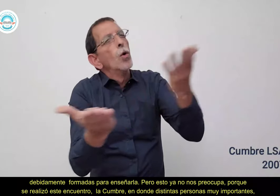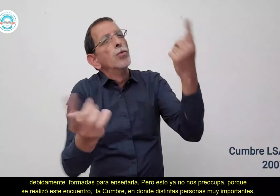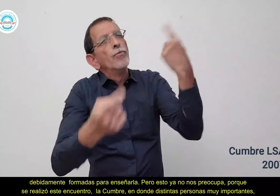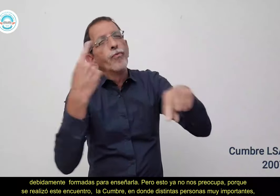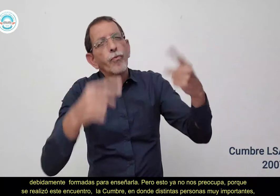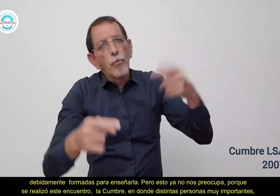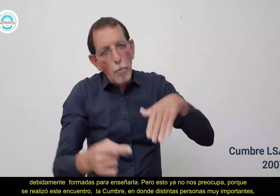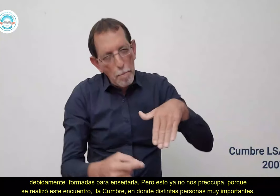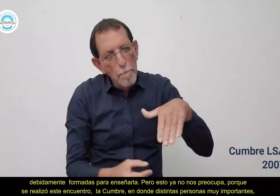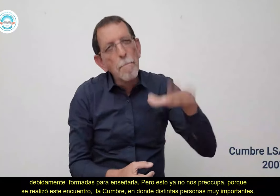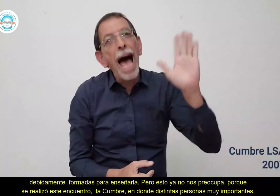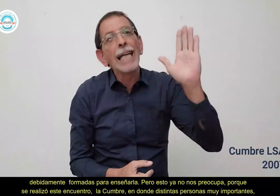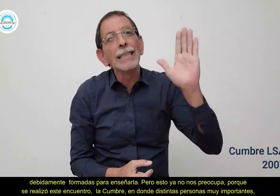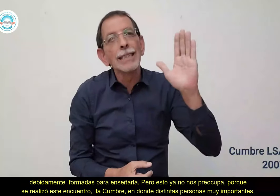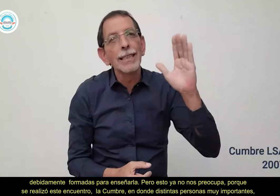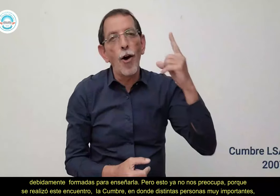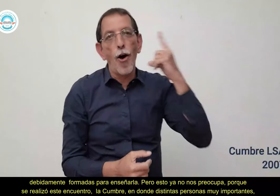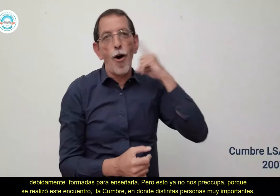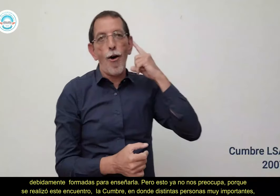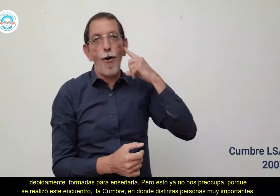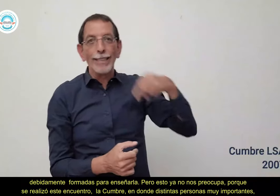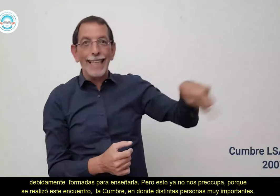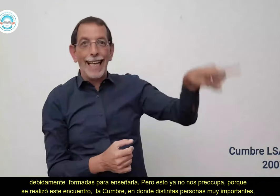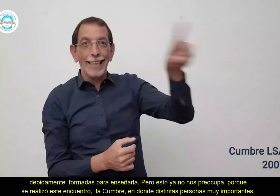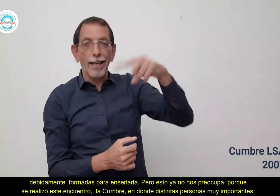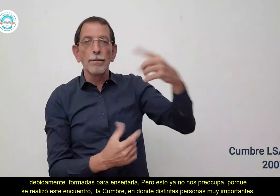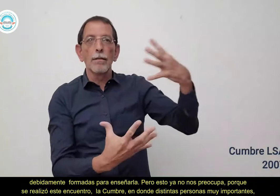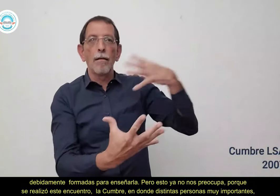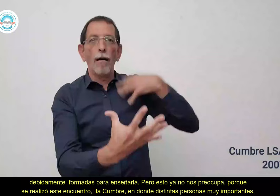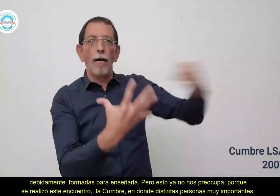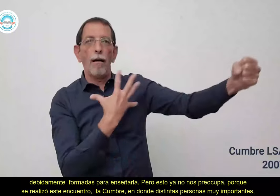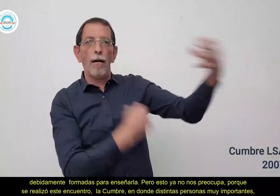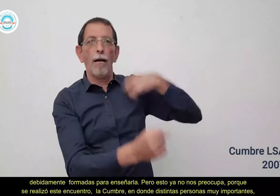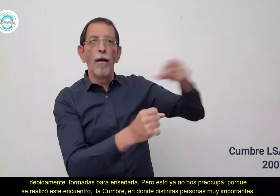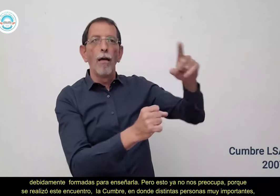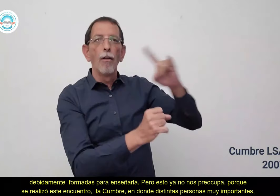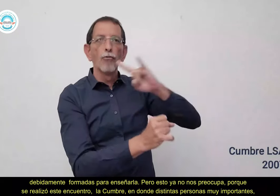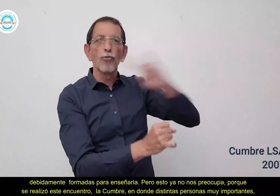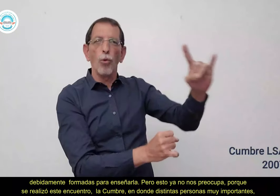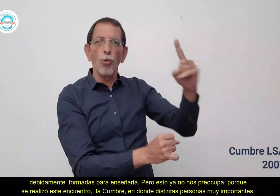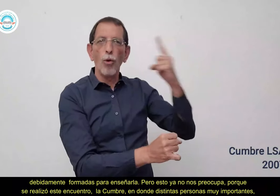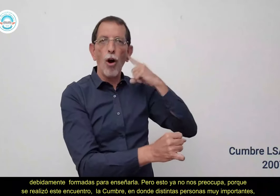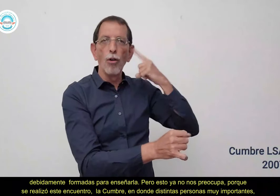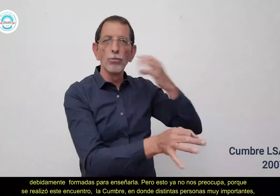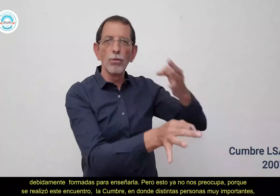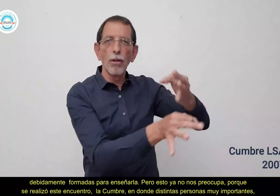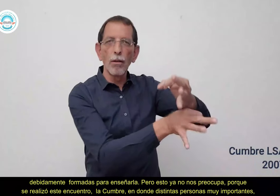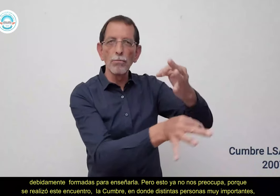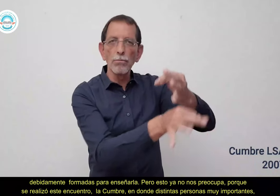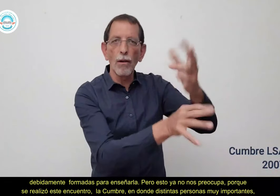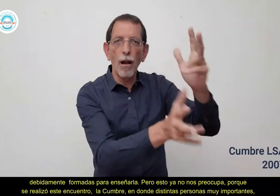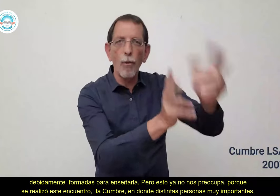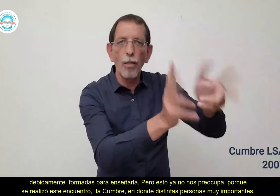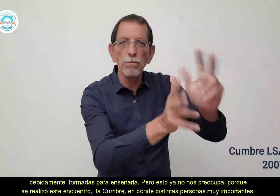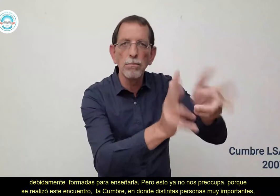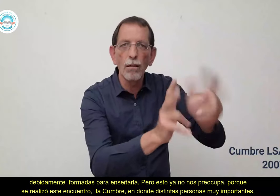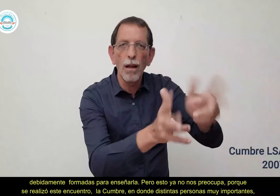debido a muchos factores. Pero la mayor causa es que